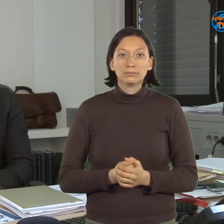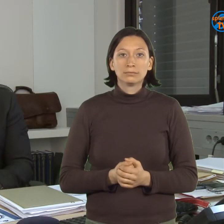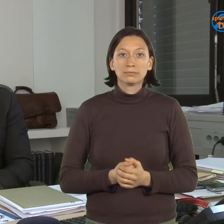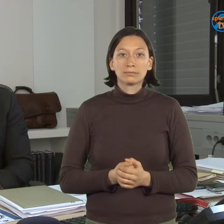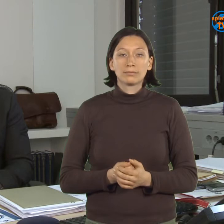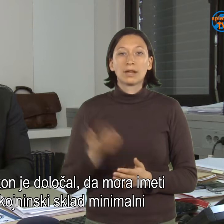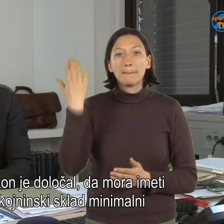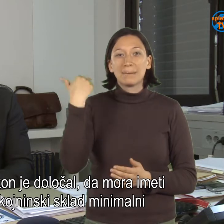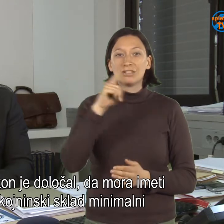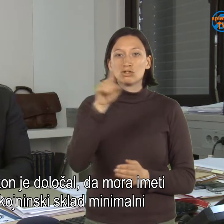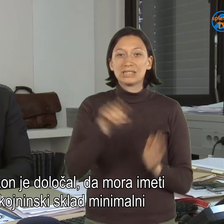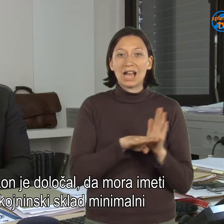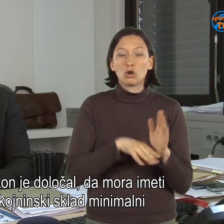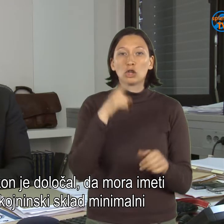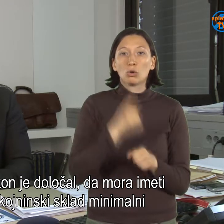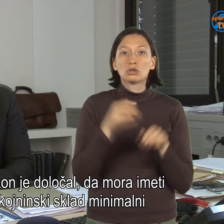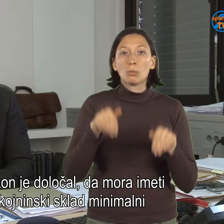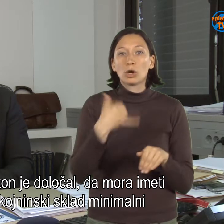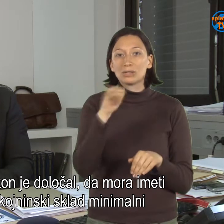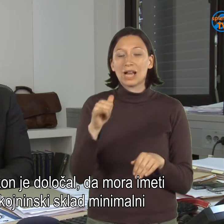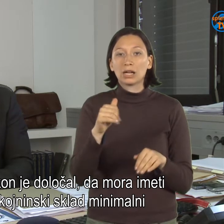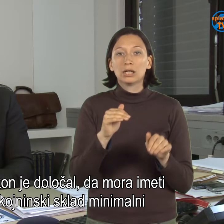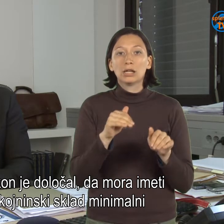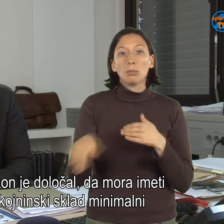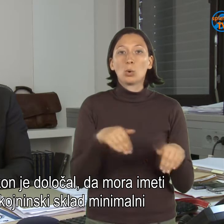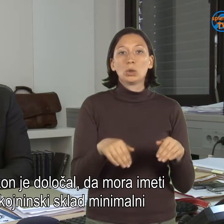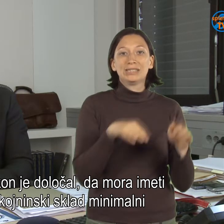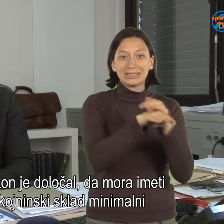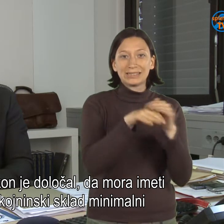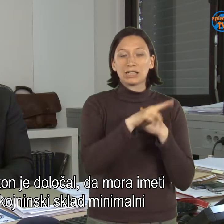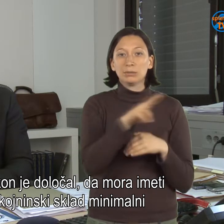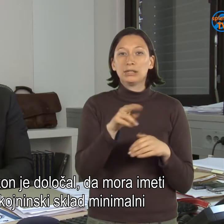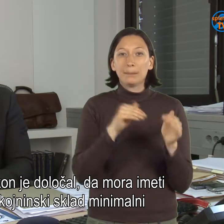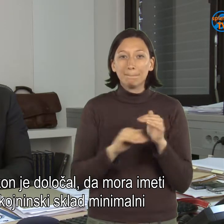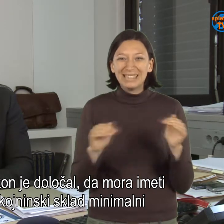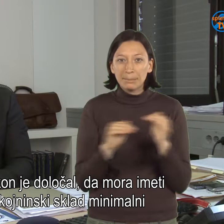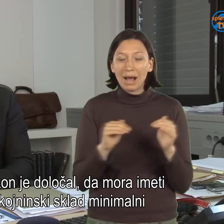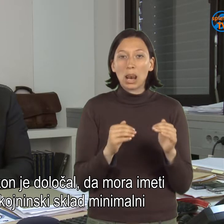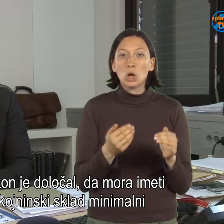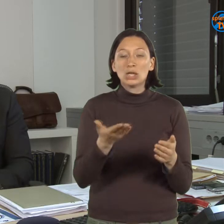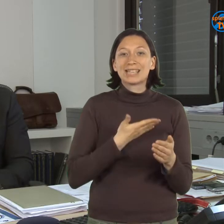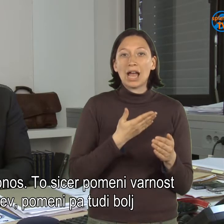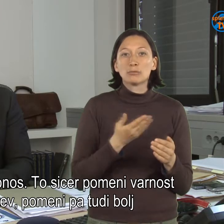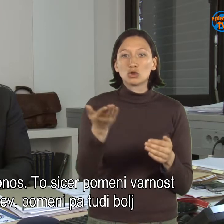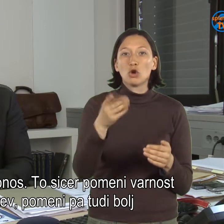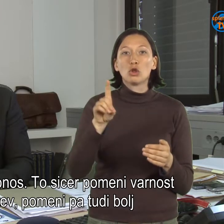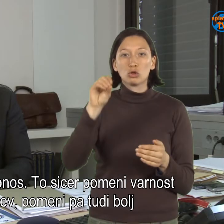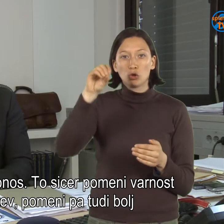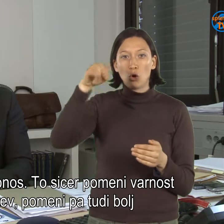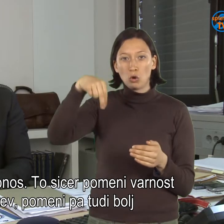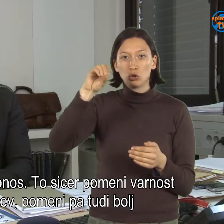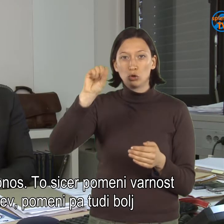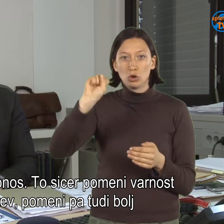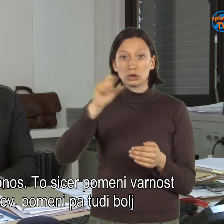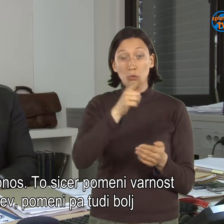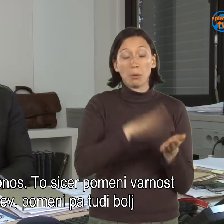Prejšnji zakon je določal, da mora vsak pokojninski sklad imeti minimalno zajamčeno donosnost. Zdaj, minimalna zajamčena donosnost sicer pomeni